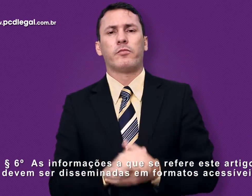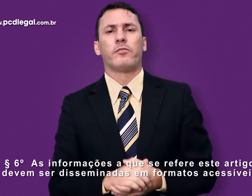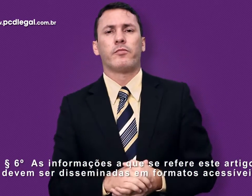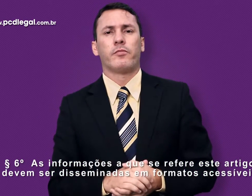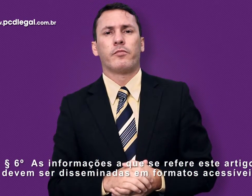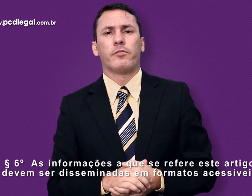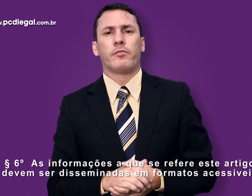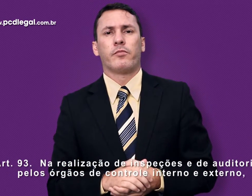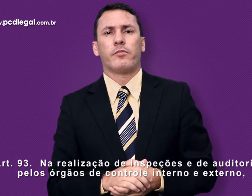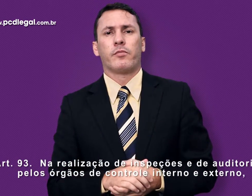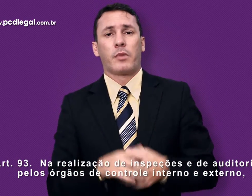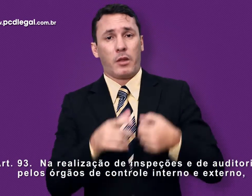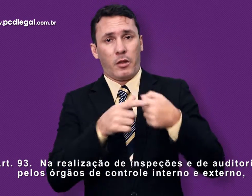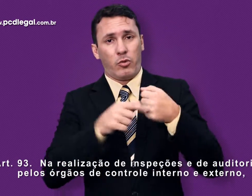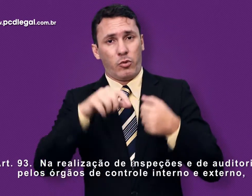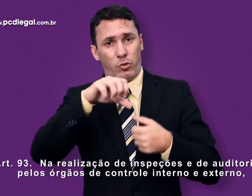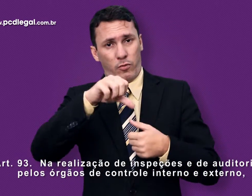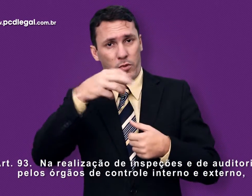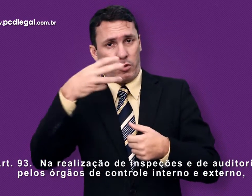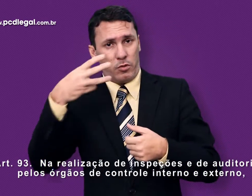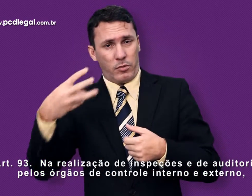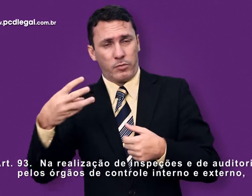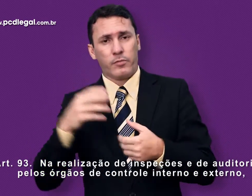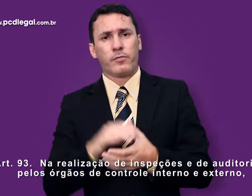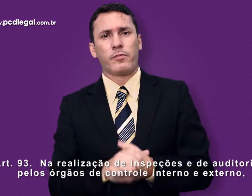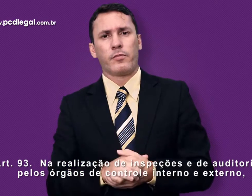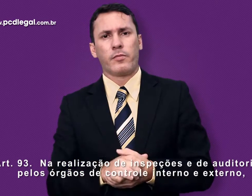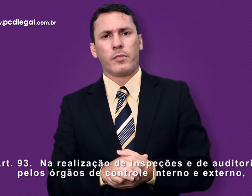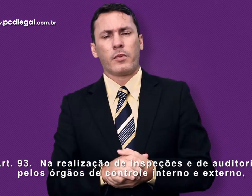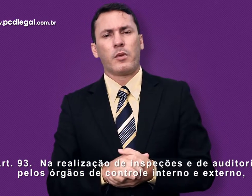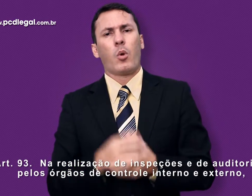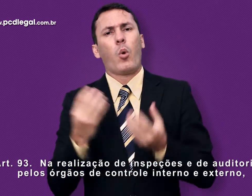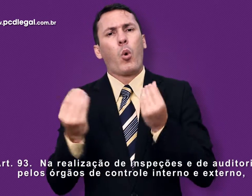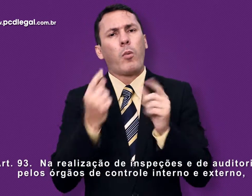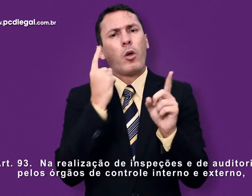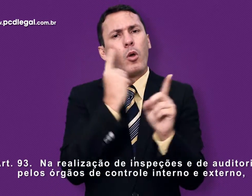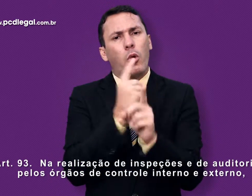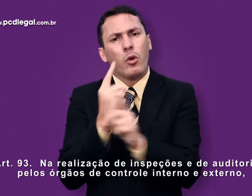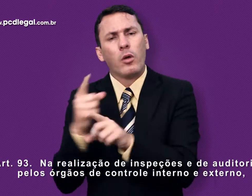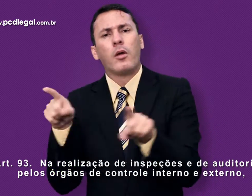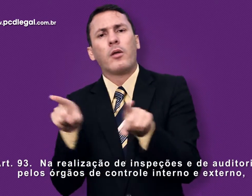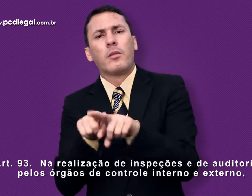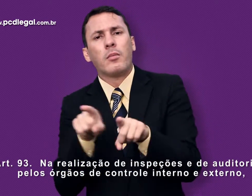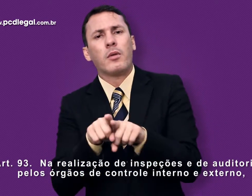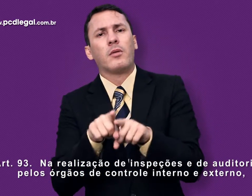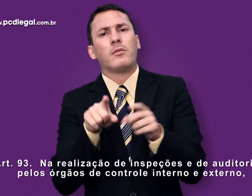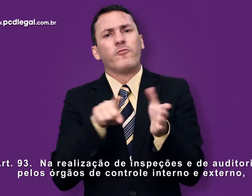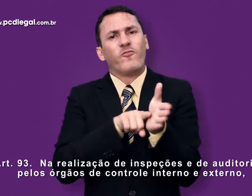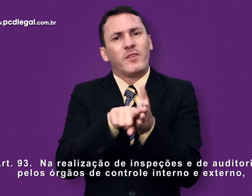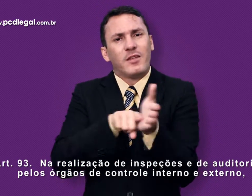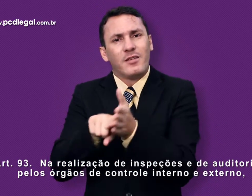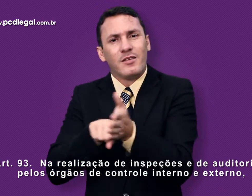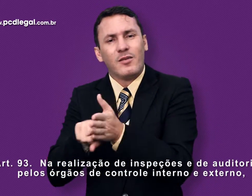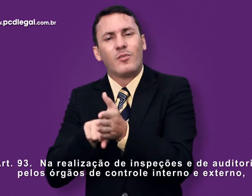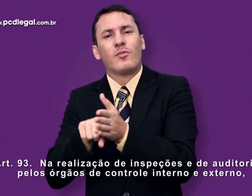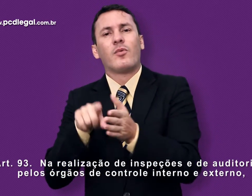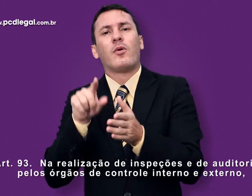acessíveis. Artigo 93. Na realização de inspeções e de auditorias pelos órgãos de controle